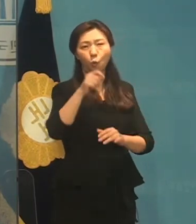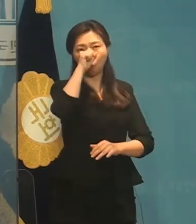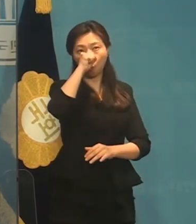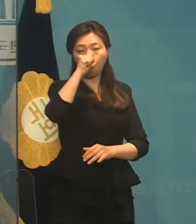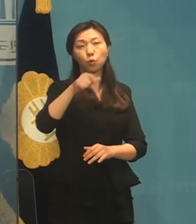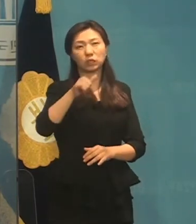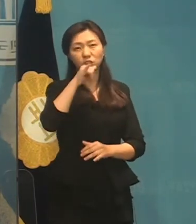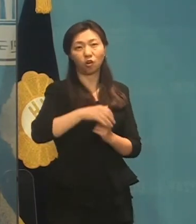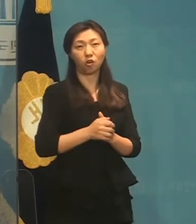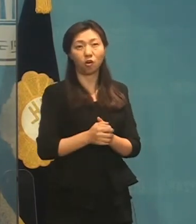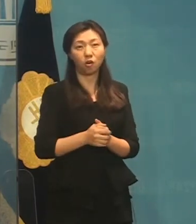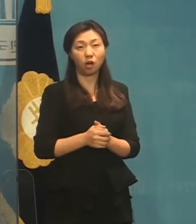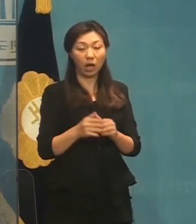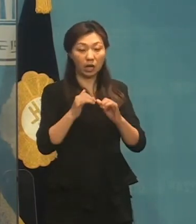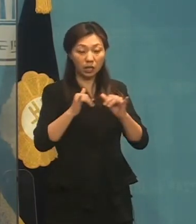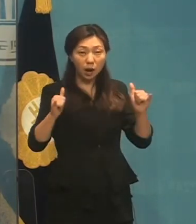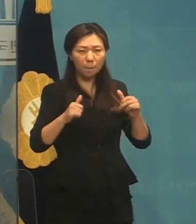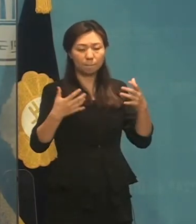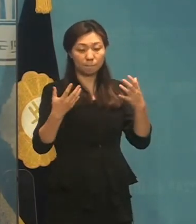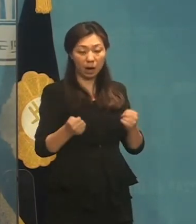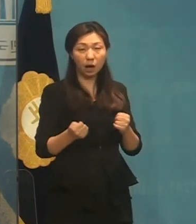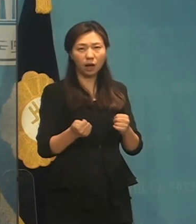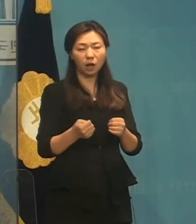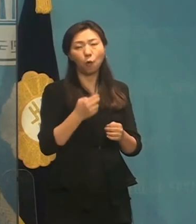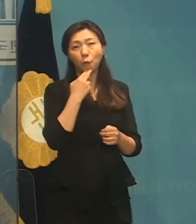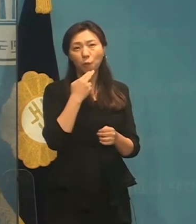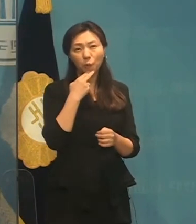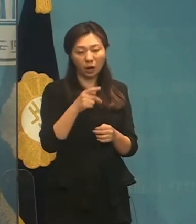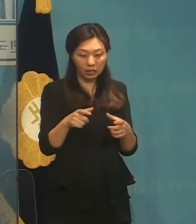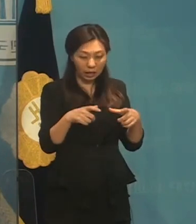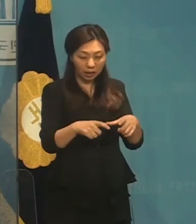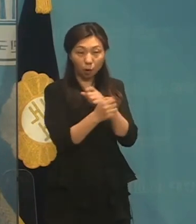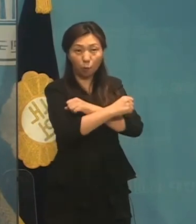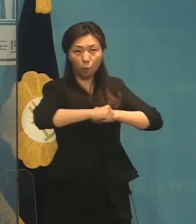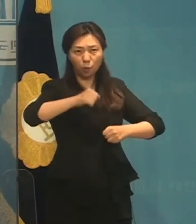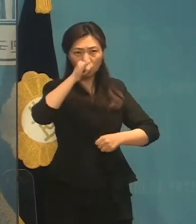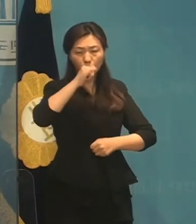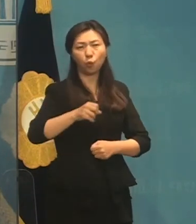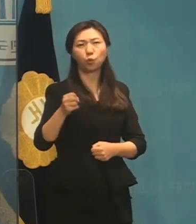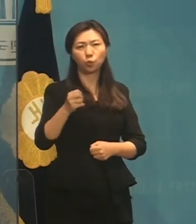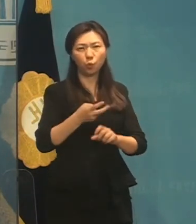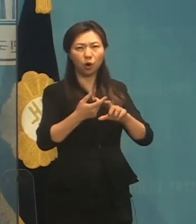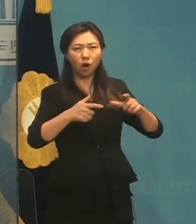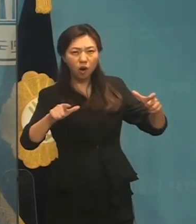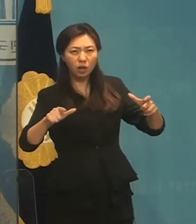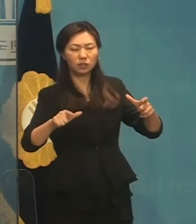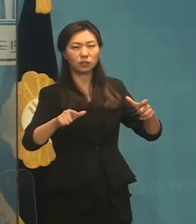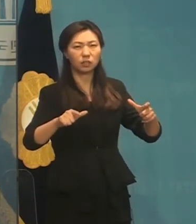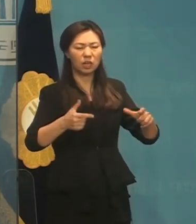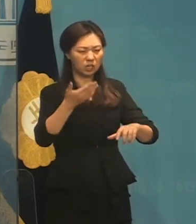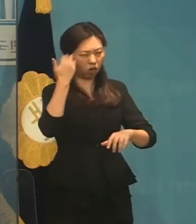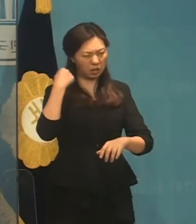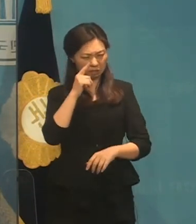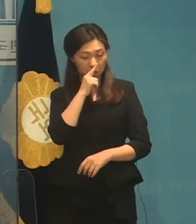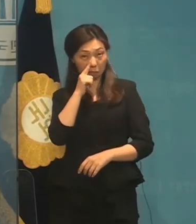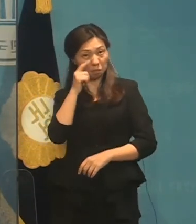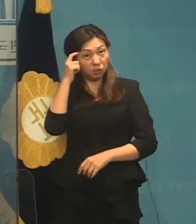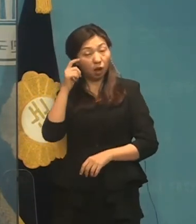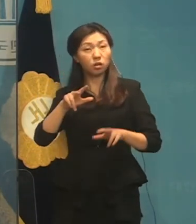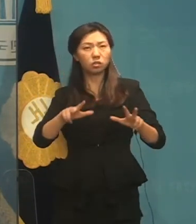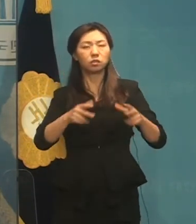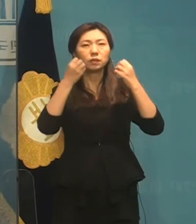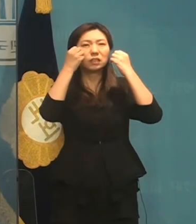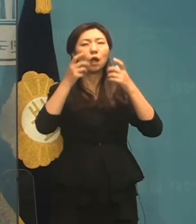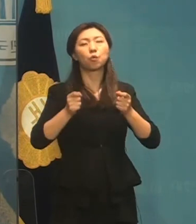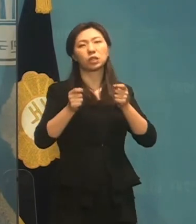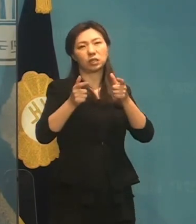적은 인구와 넓은 땅, 천혜와 환경, 분단 국가에 집행 지역을 두고 있다는 점까지 단점으로 지적됐던 모든 조건이